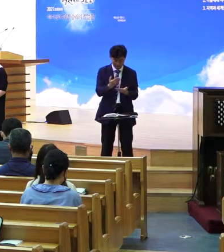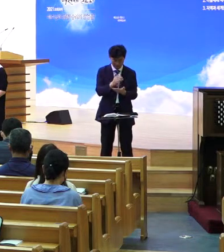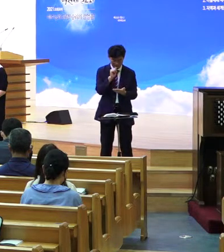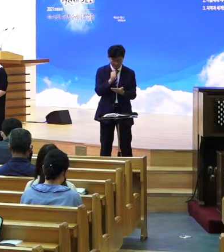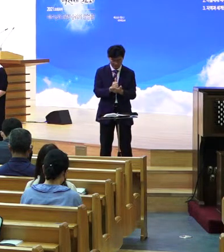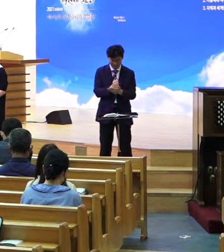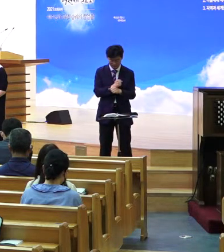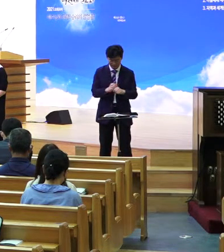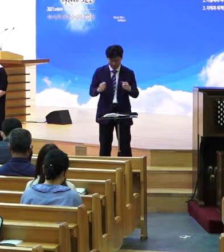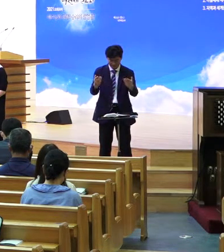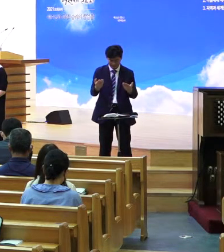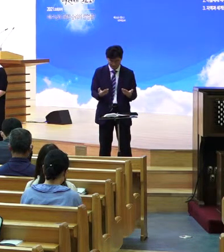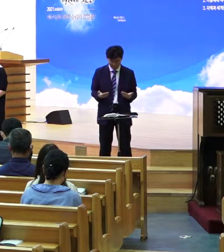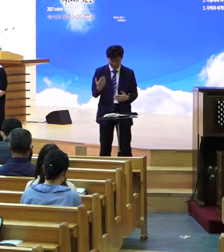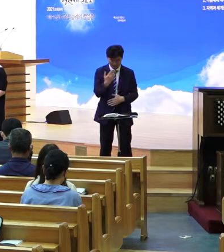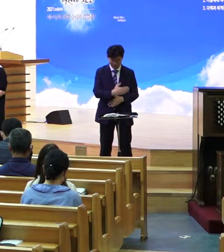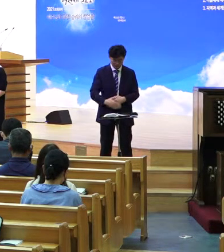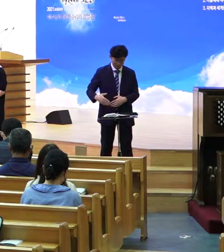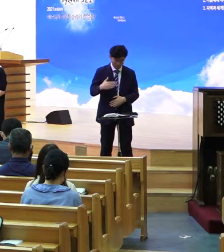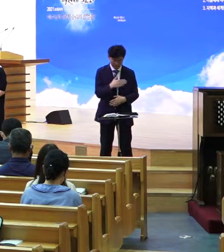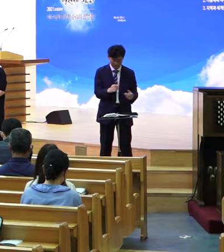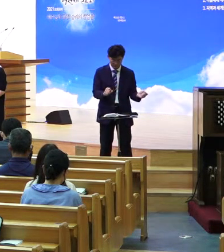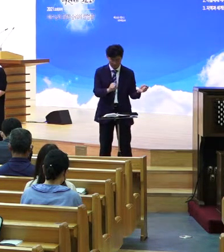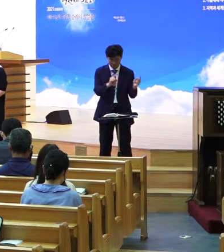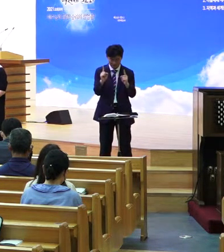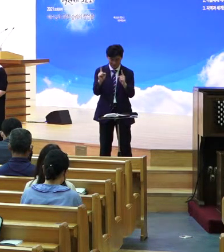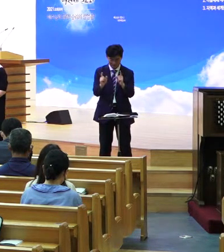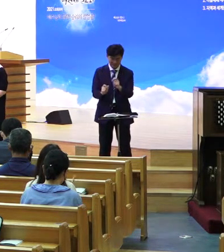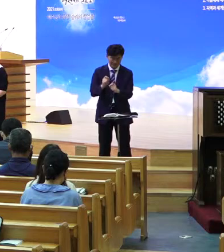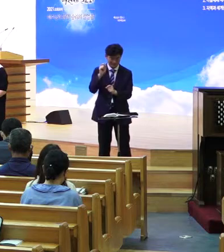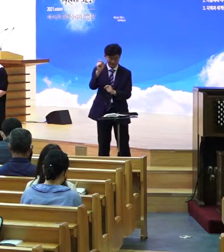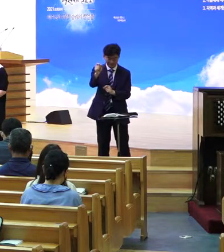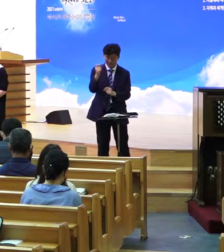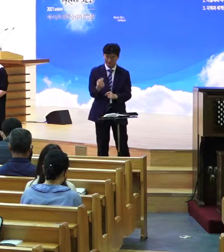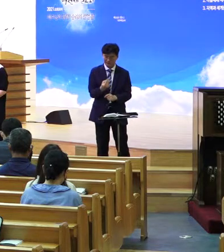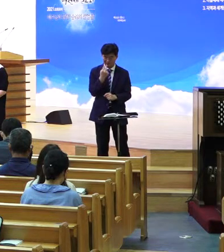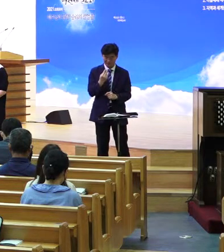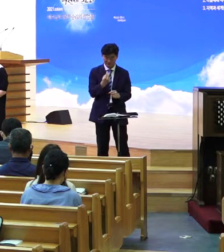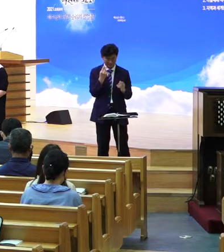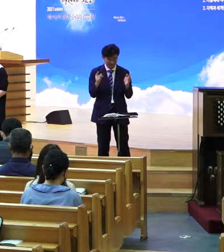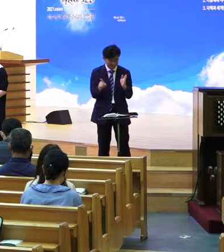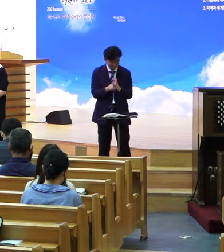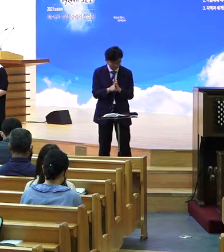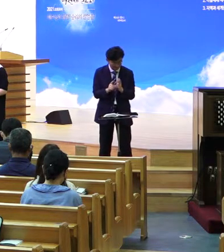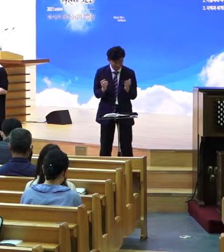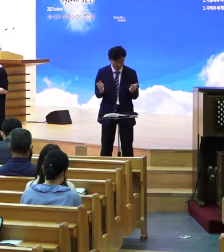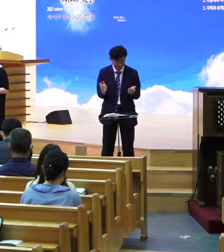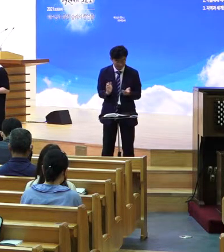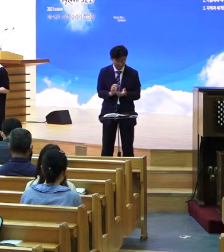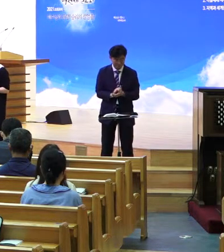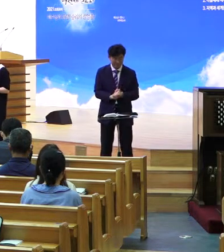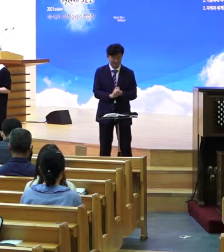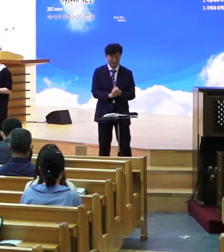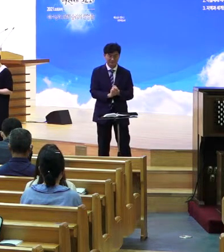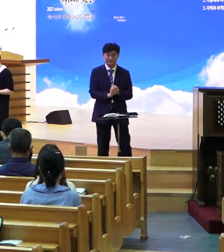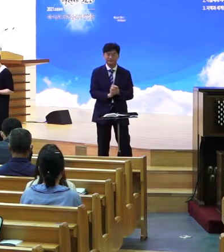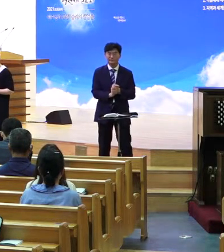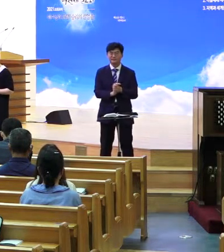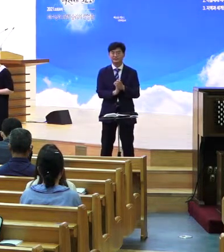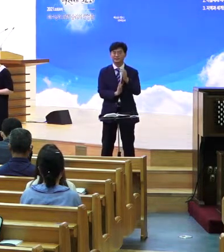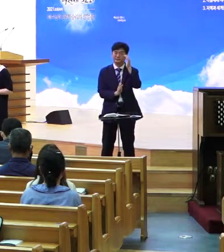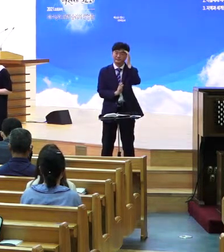교제와 죄를 용서받는 것과 몸의 부활과 영생을 믿습니다. 아멘.